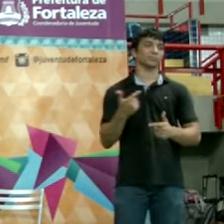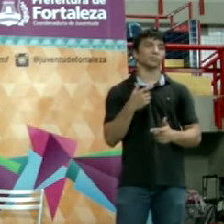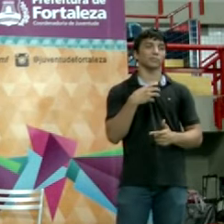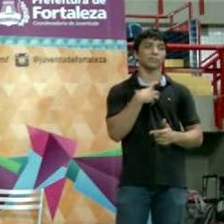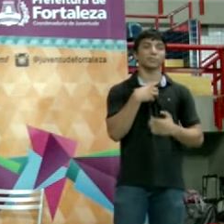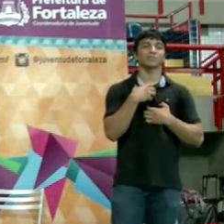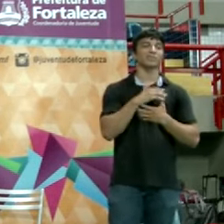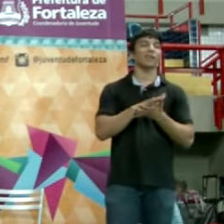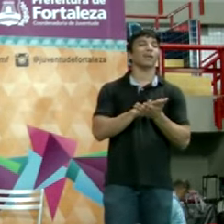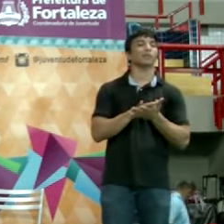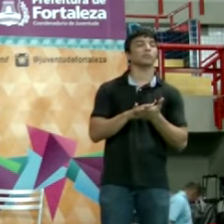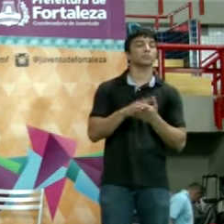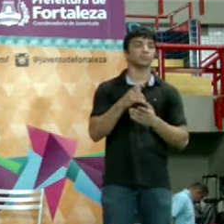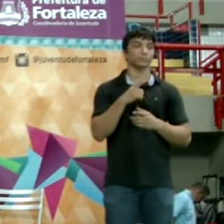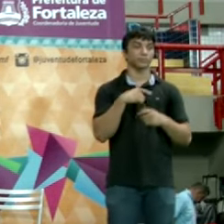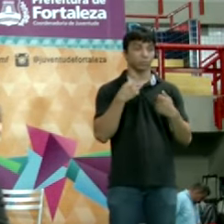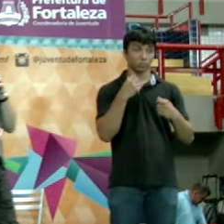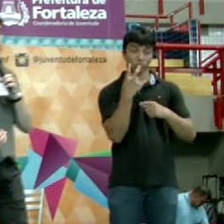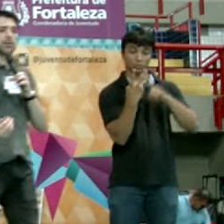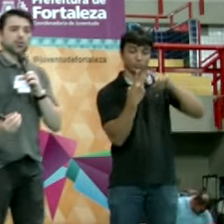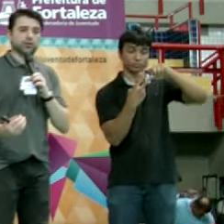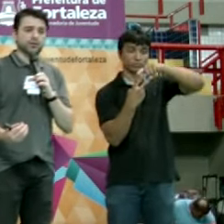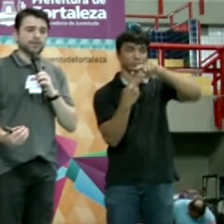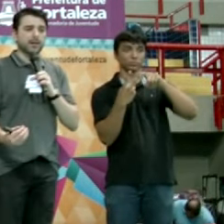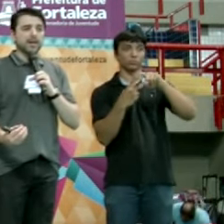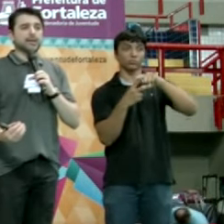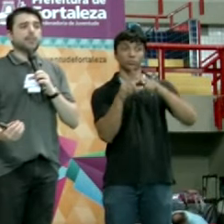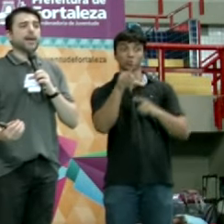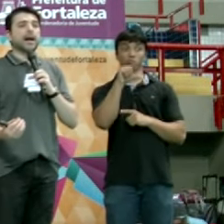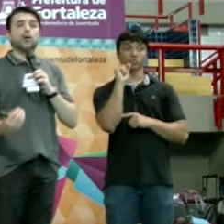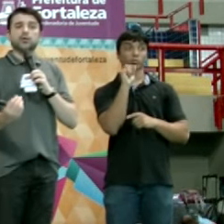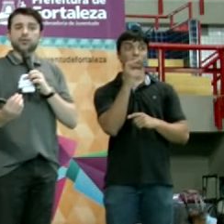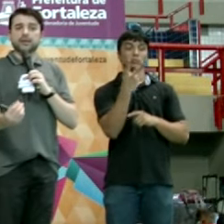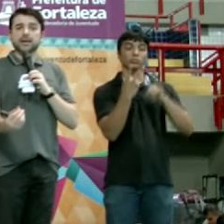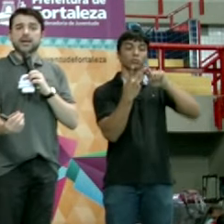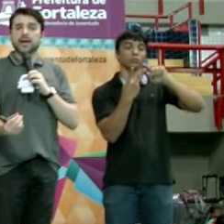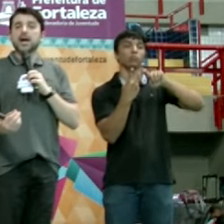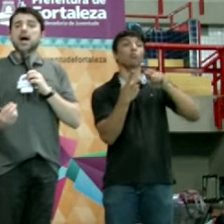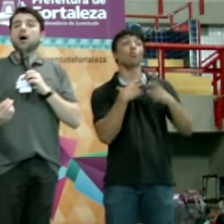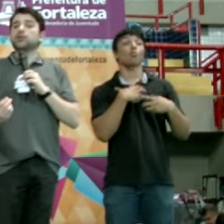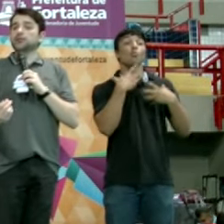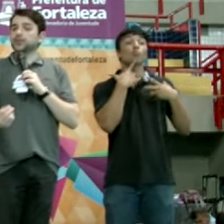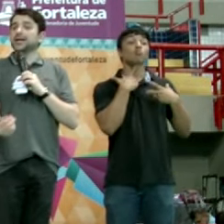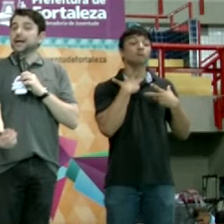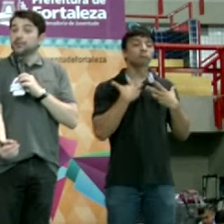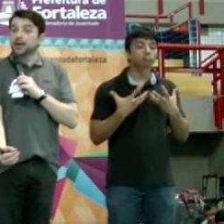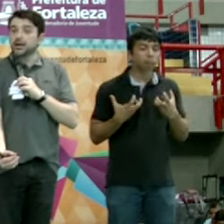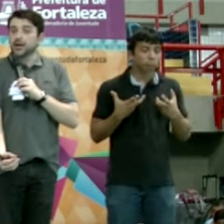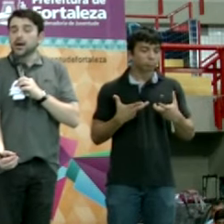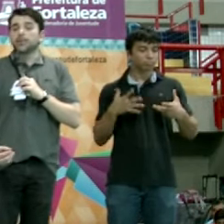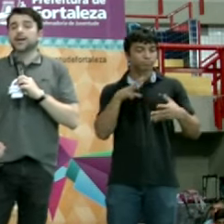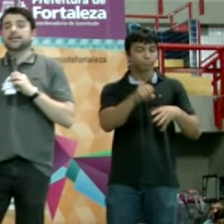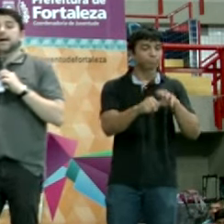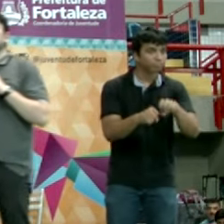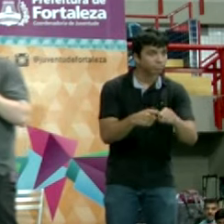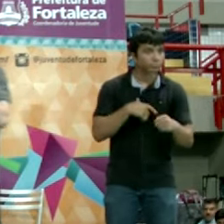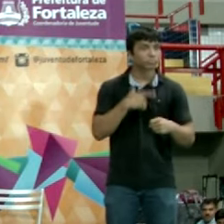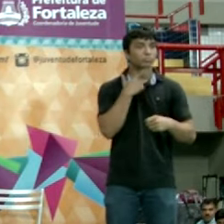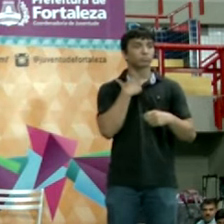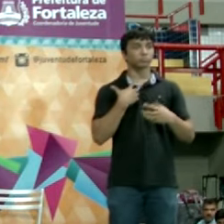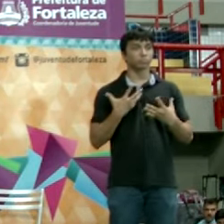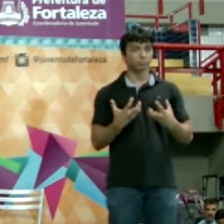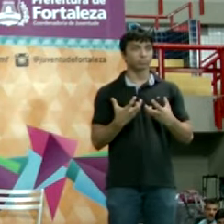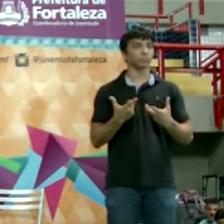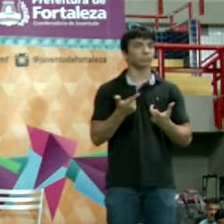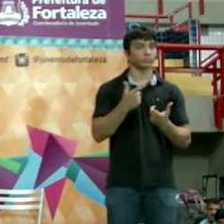tem duas oportunidades de escolhas emocionais hoje. Se apegar ao que você quer, ao que você ama, baseado